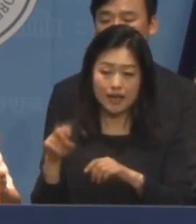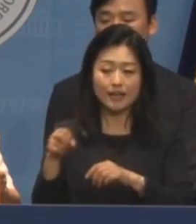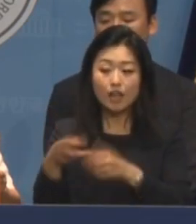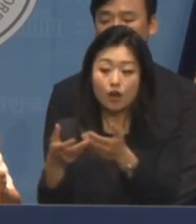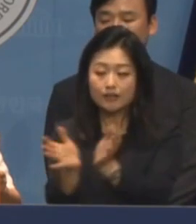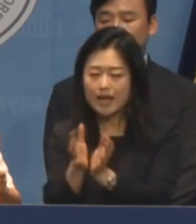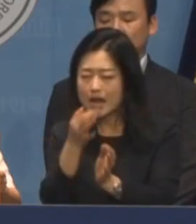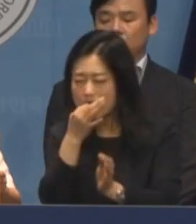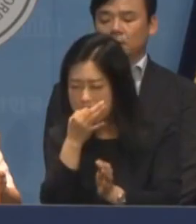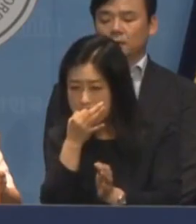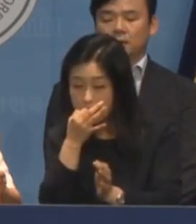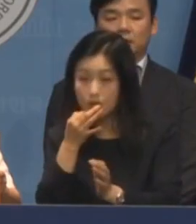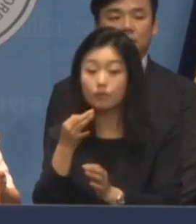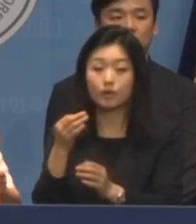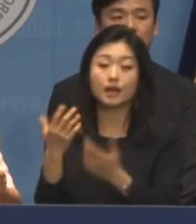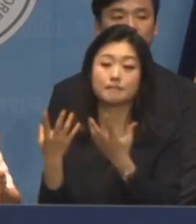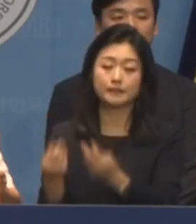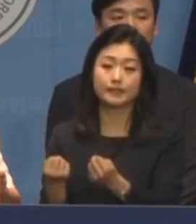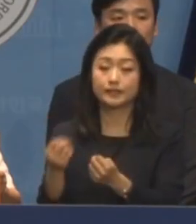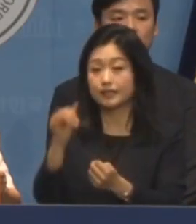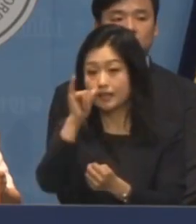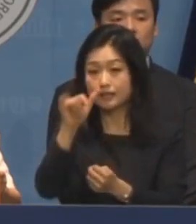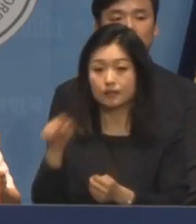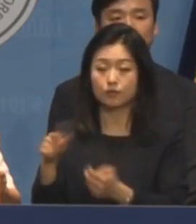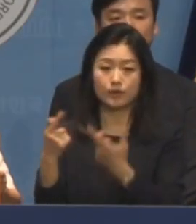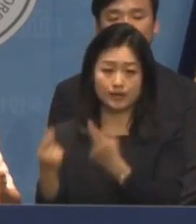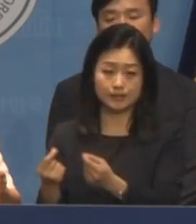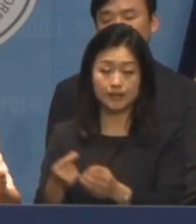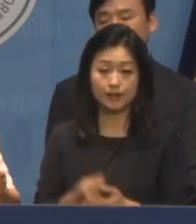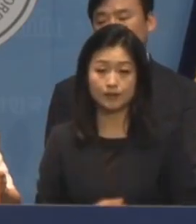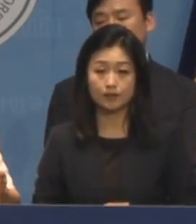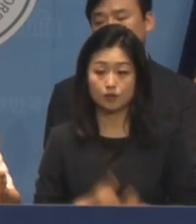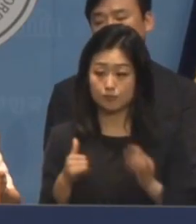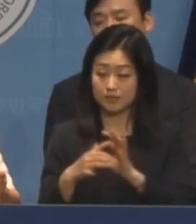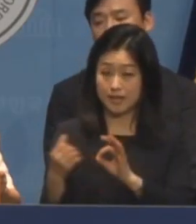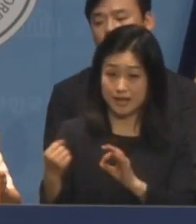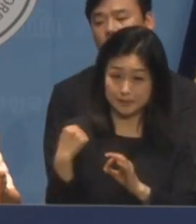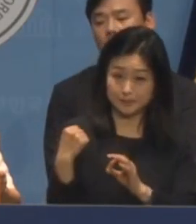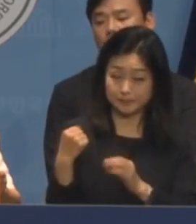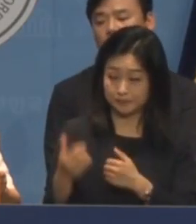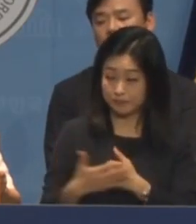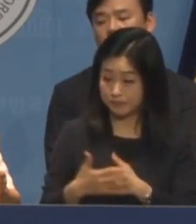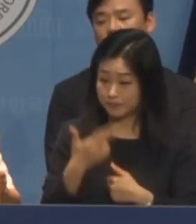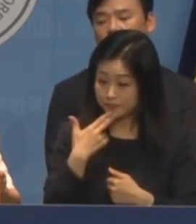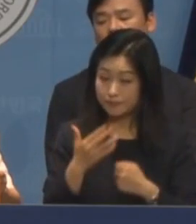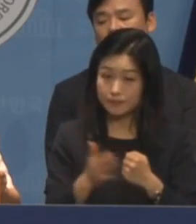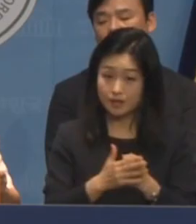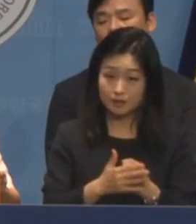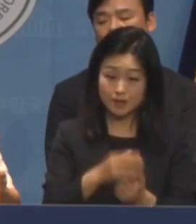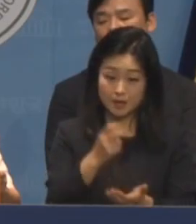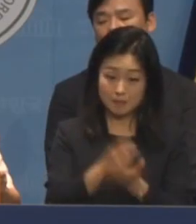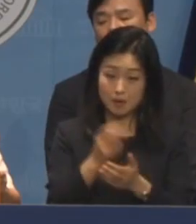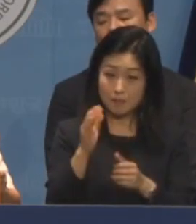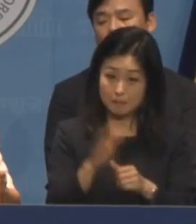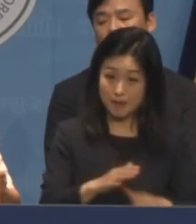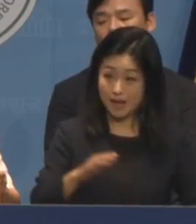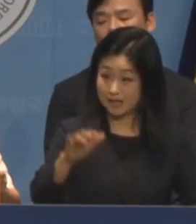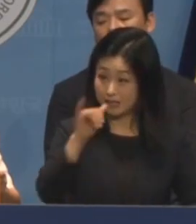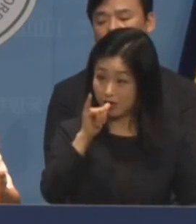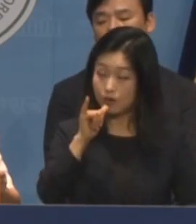것과 같다. 국민의힘의 비협조로 재의결이 부결된다면 이미 민심의 바닥을